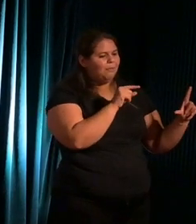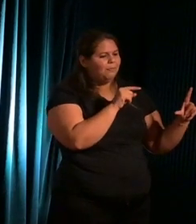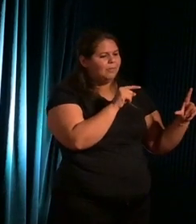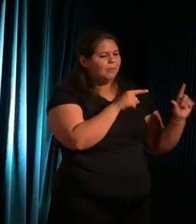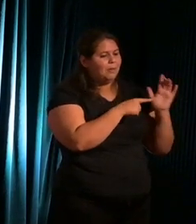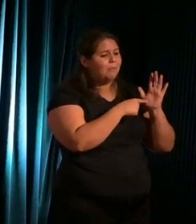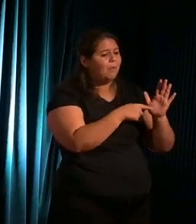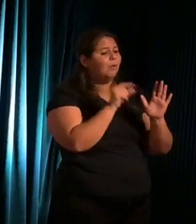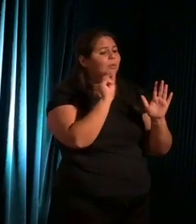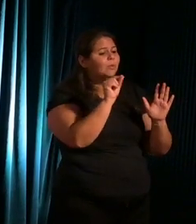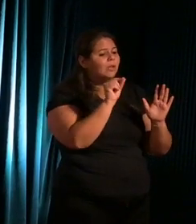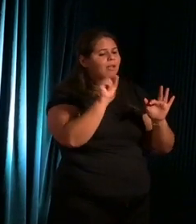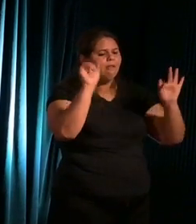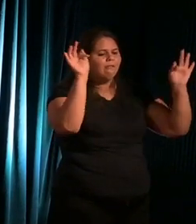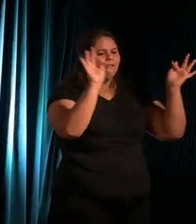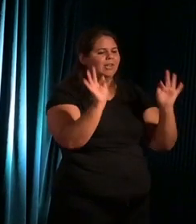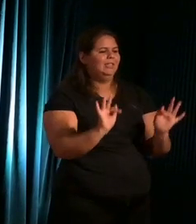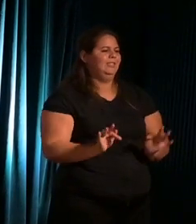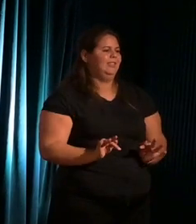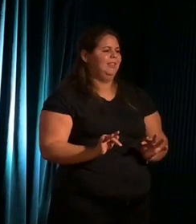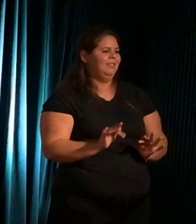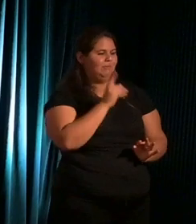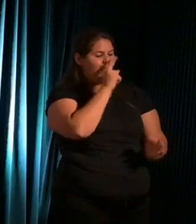reside a felicidade.